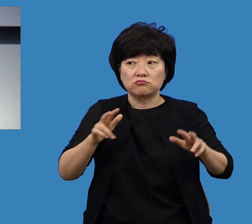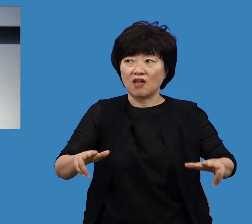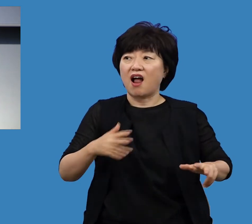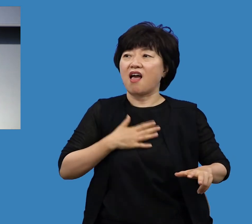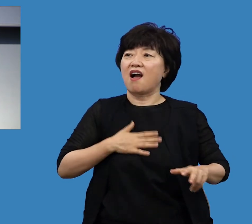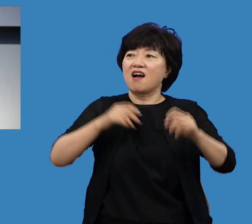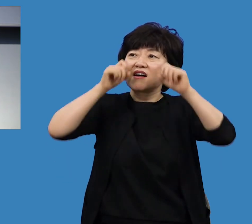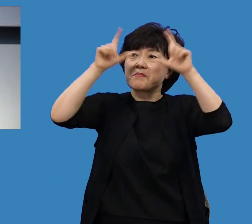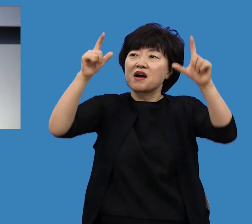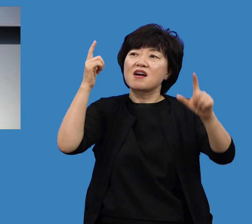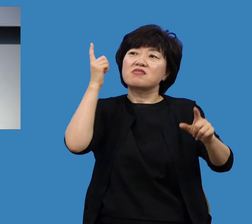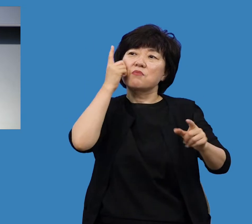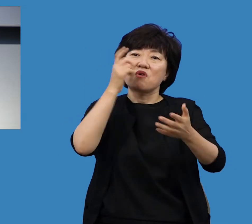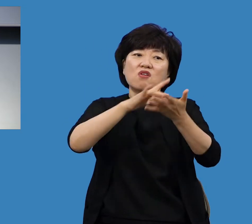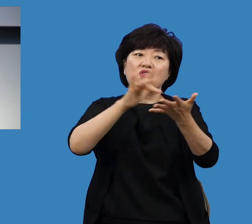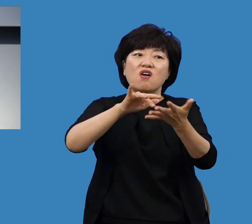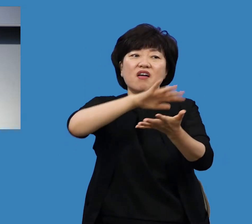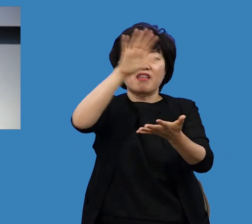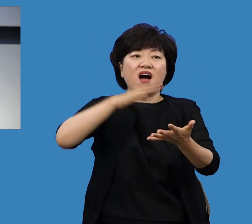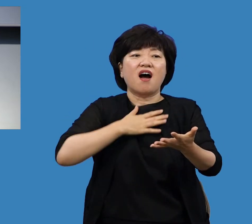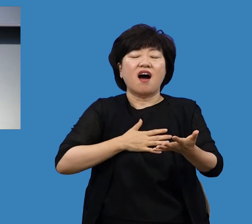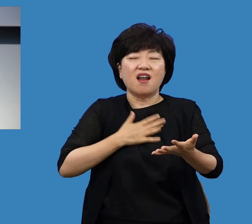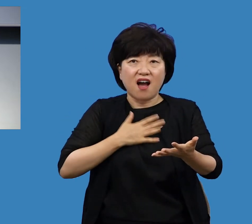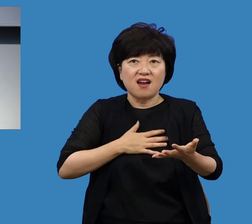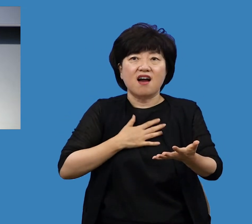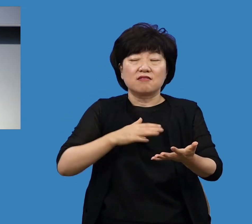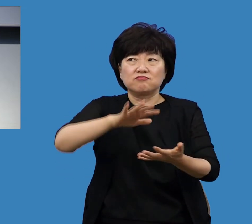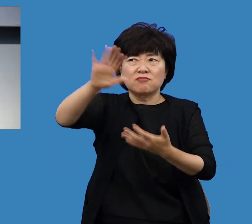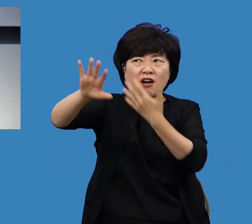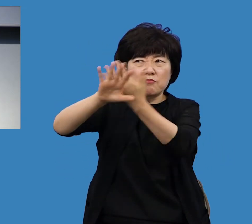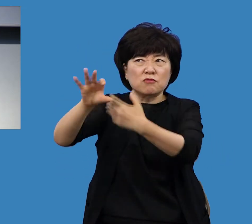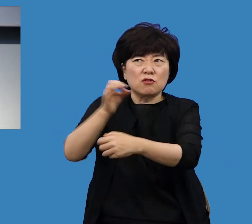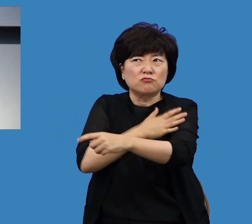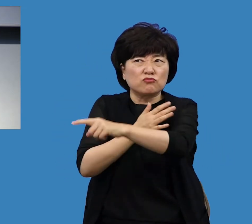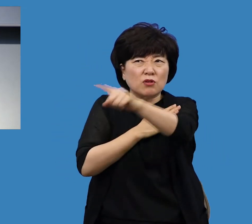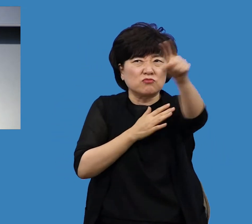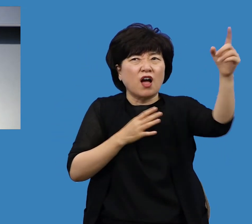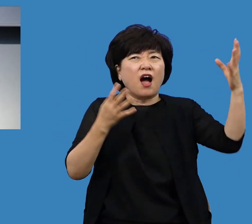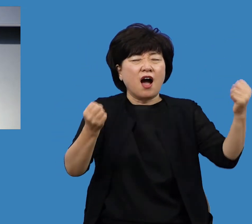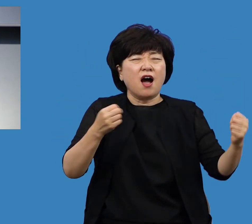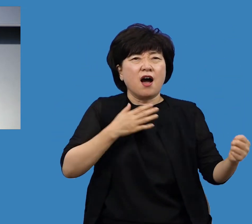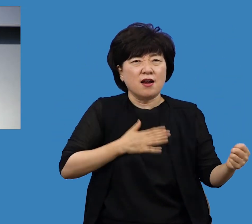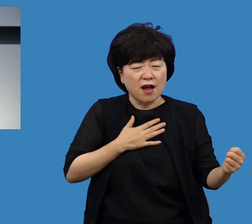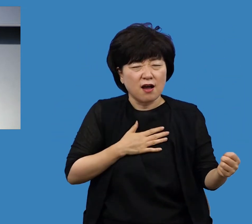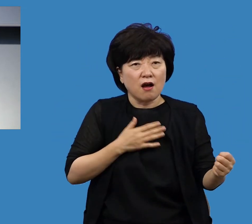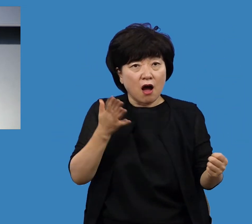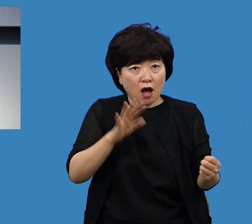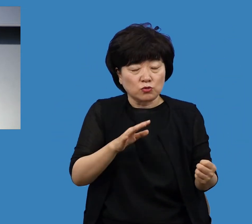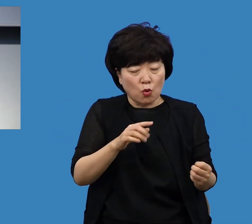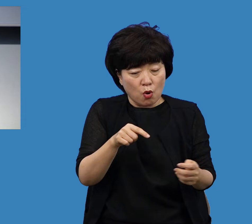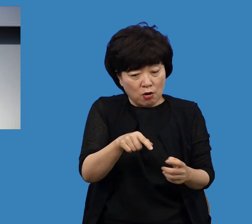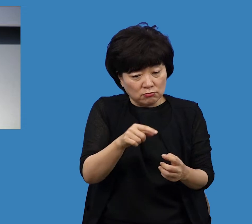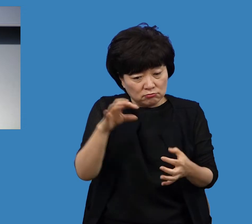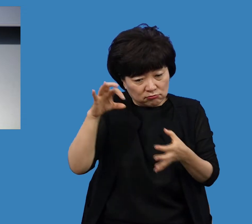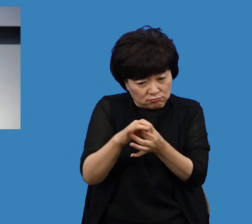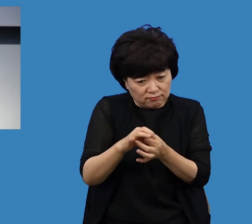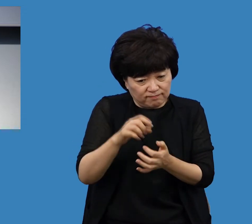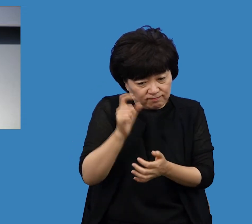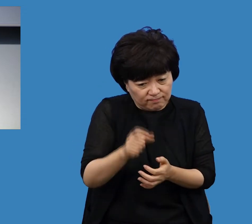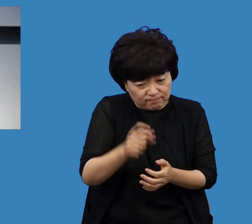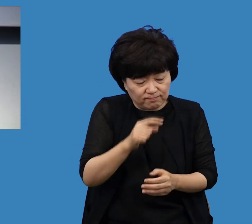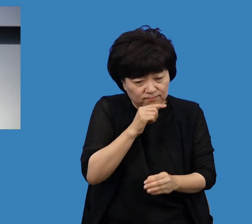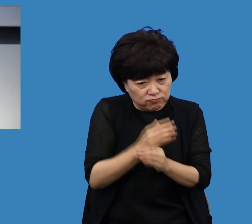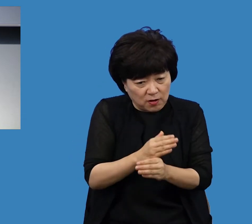알아. 아는데도 불구하고 이 사람들이 그러고 있단 말이야. 이해가 안 되죠. 맞아요. 이해가 안 돼요. 왜? 영이니까.